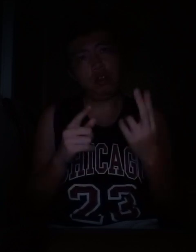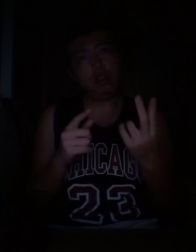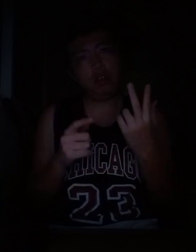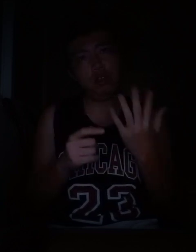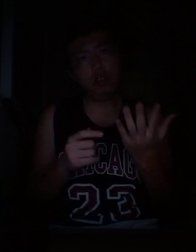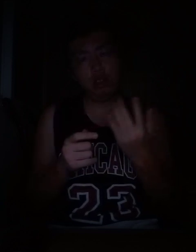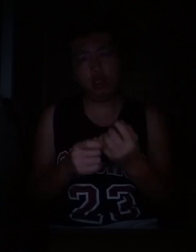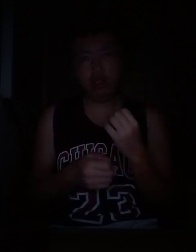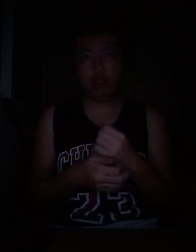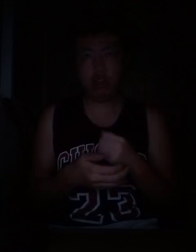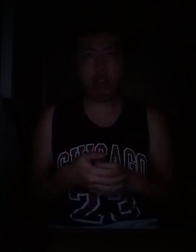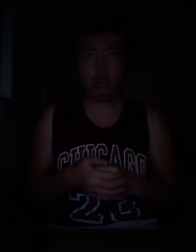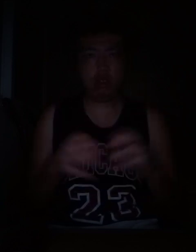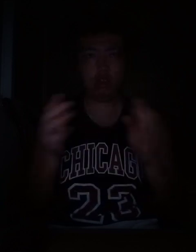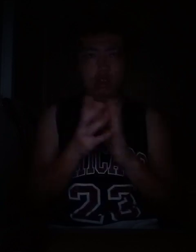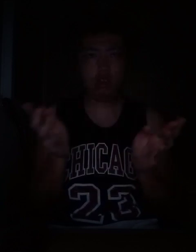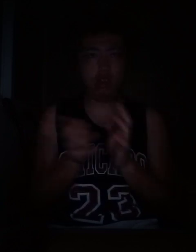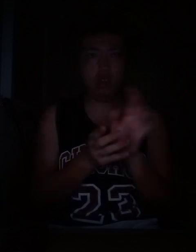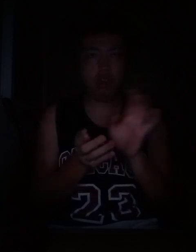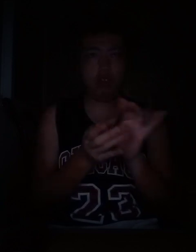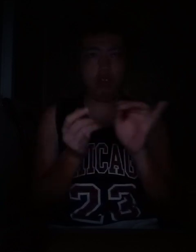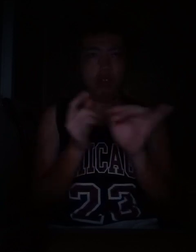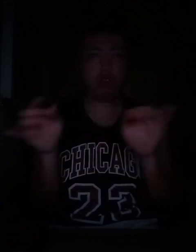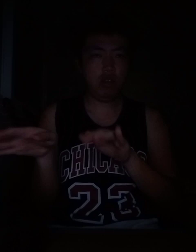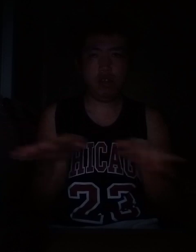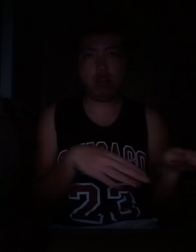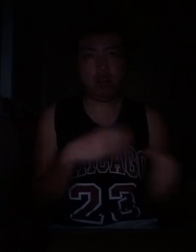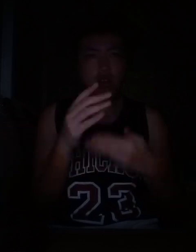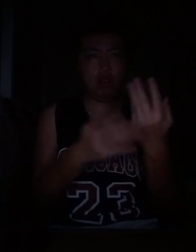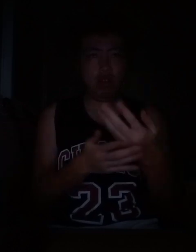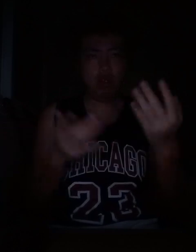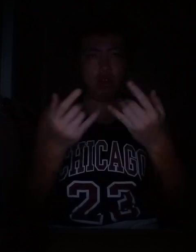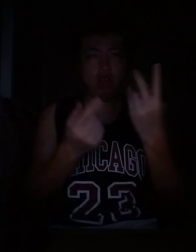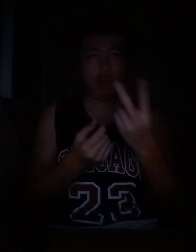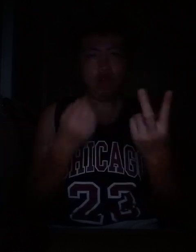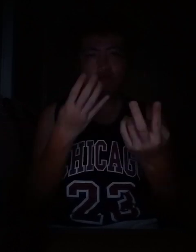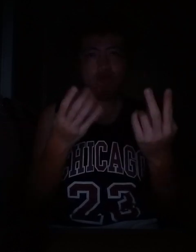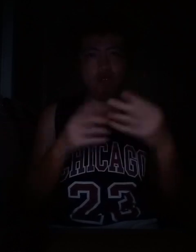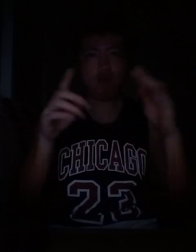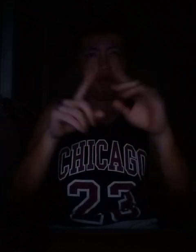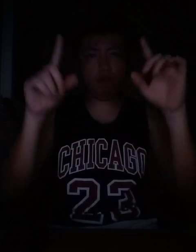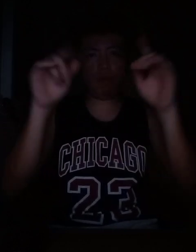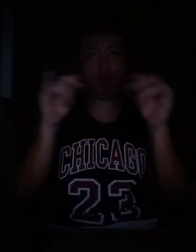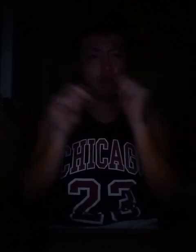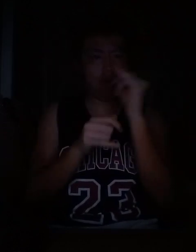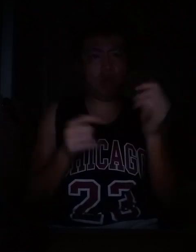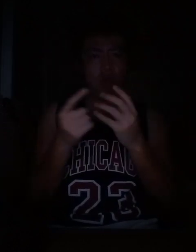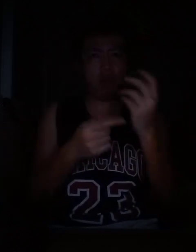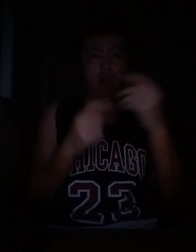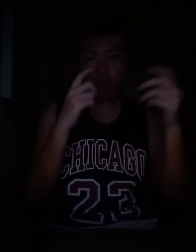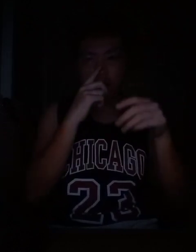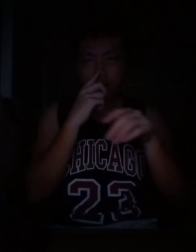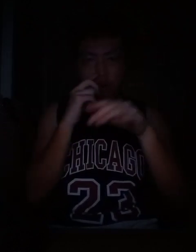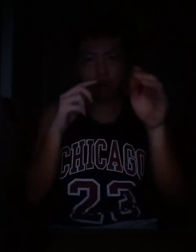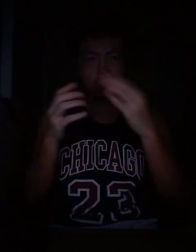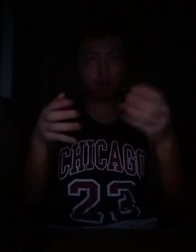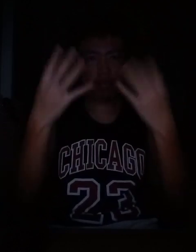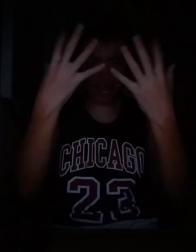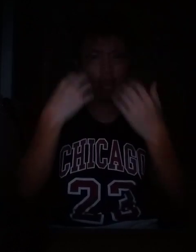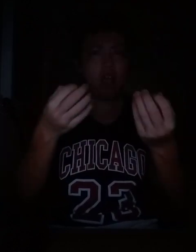35m에 달하는데요. 이 태풍이 있는 이 해역의 해수온이 29도 안팎을 보이고 있어서 바다에서 수증기를 많이 머금고